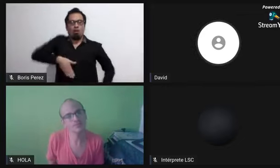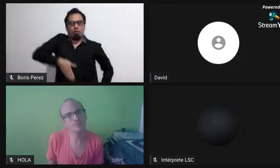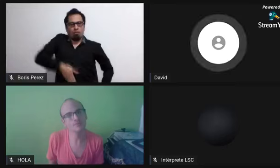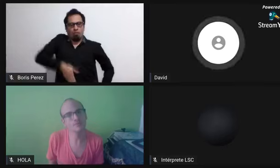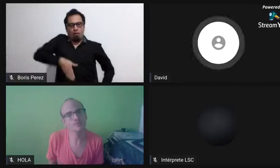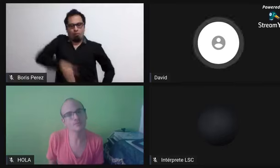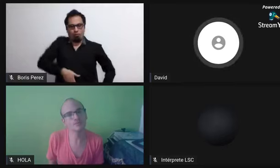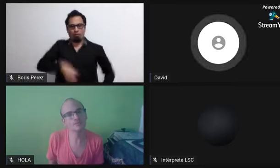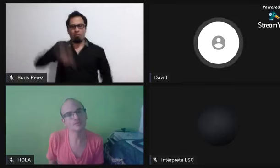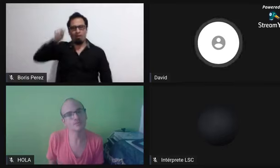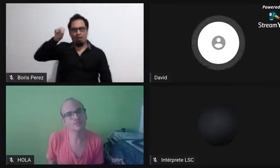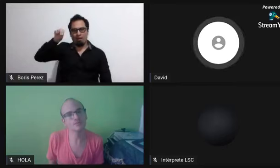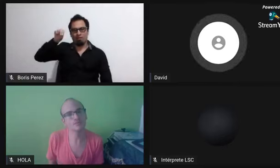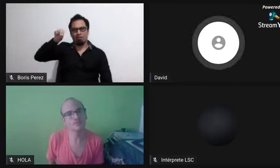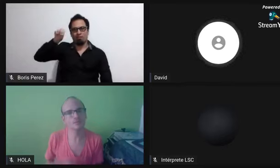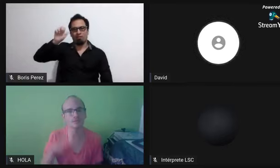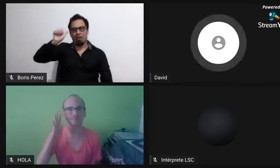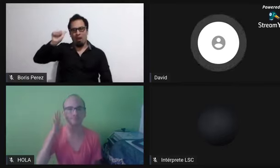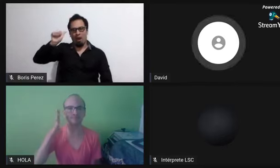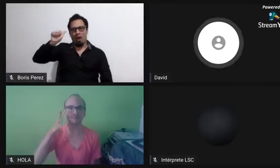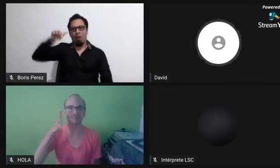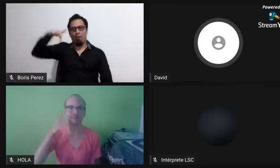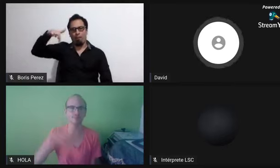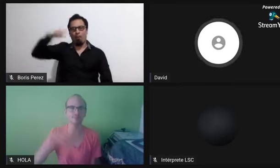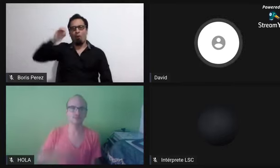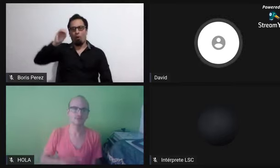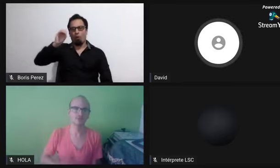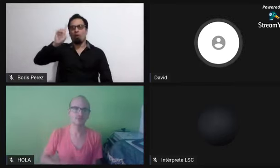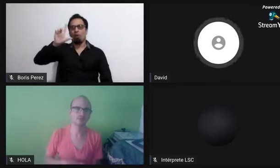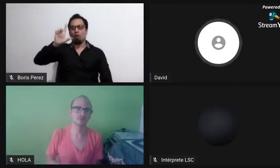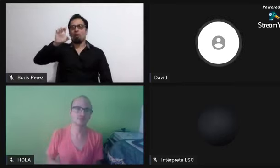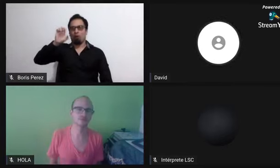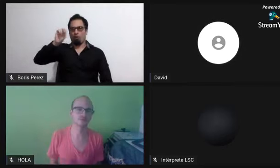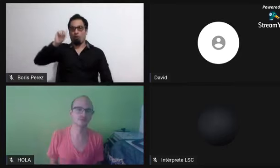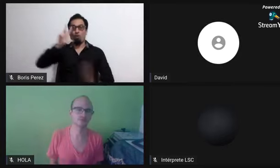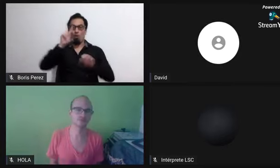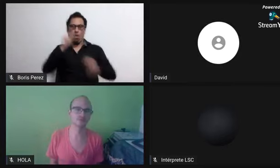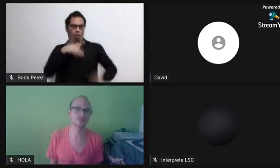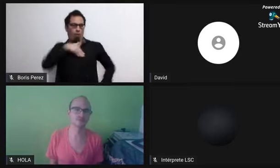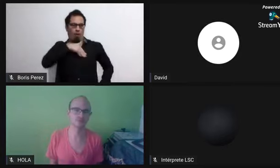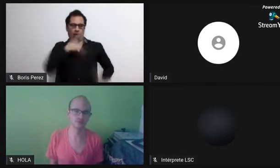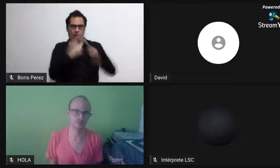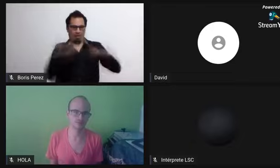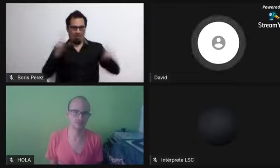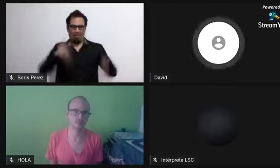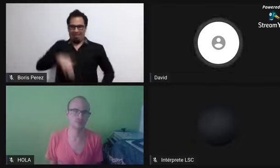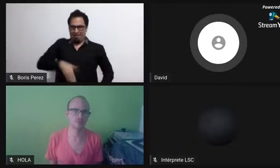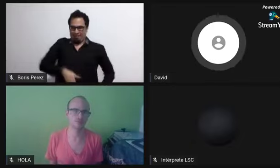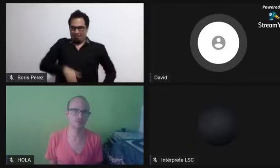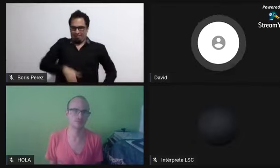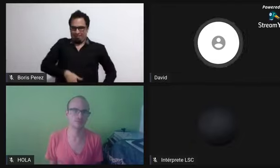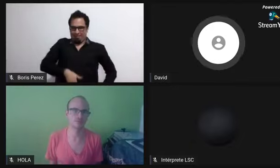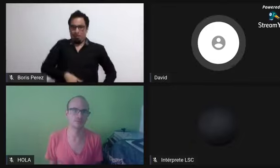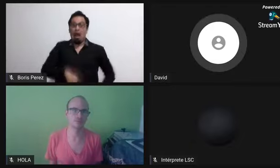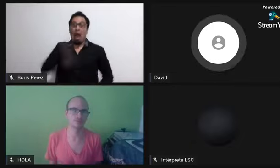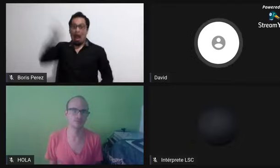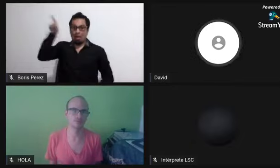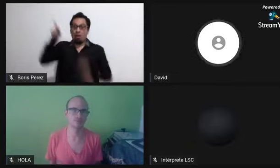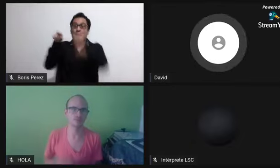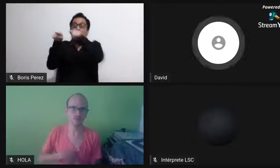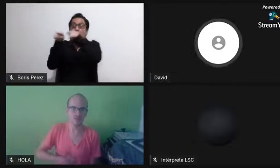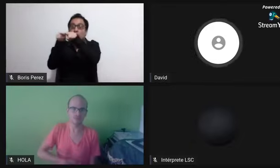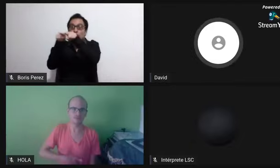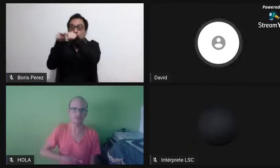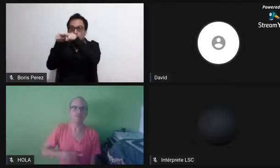Europa que afecta también acá el territorio americano. Quien está librando esas batallas